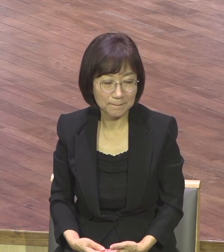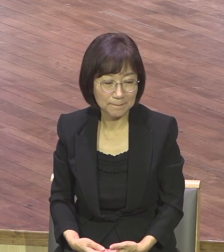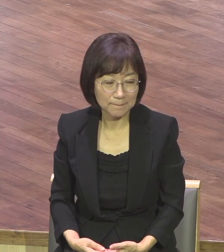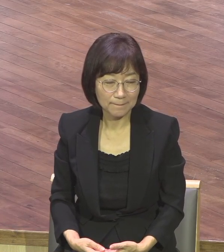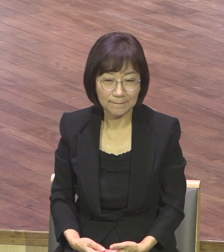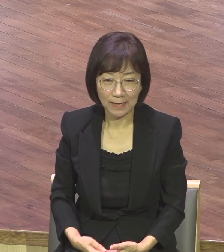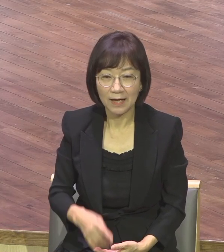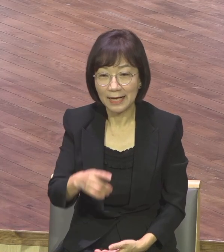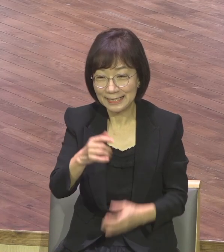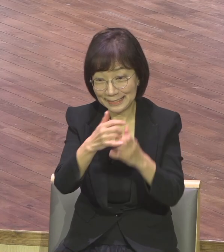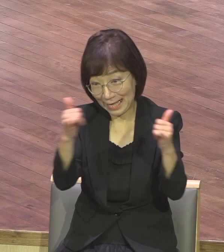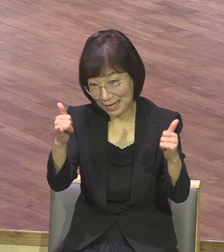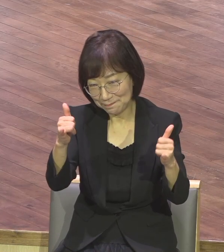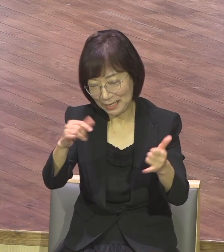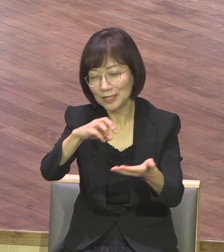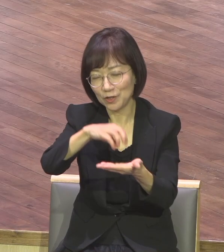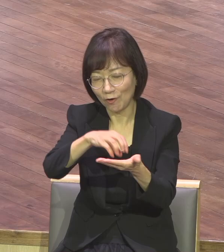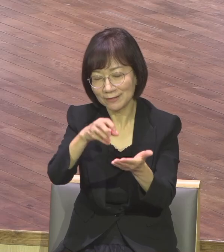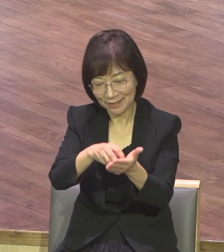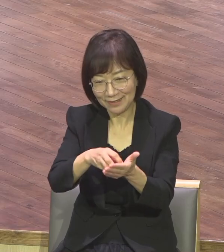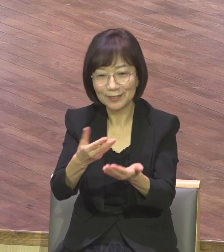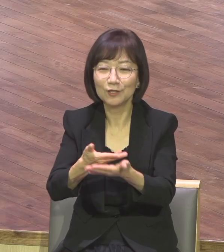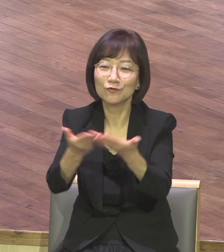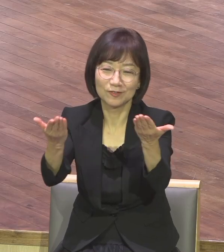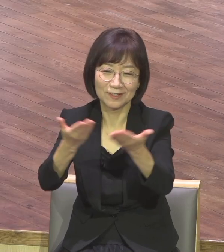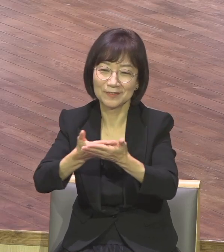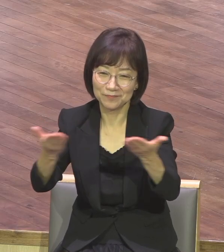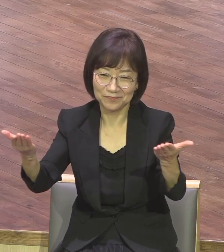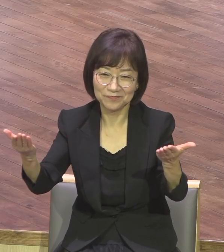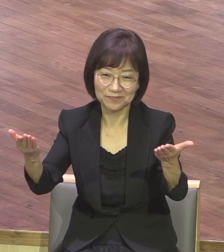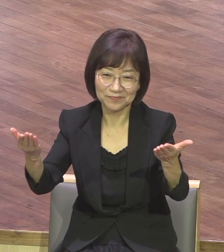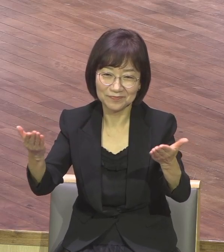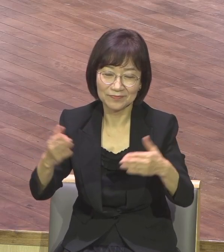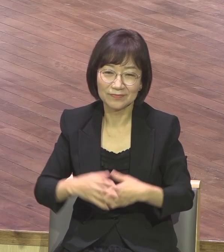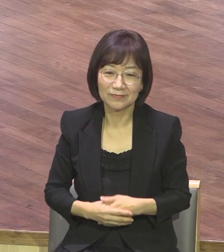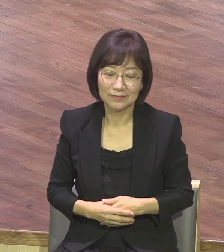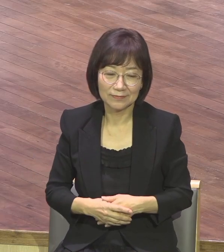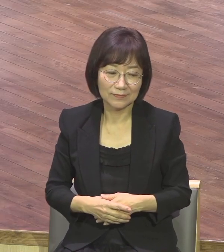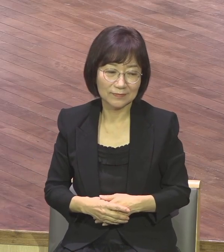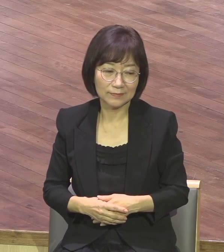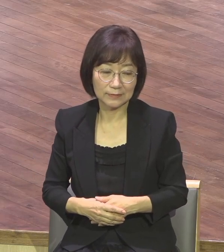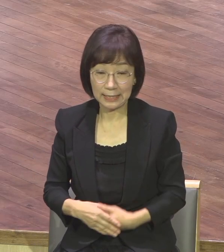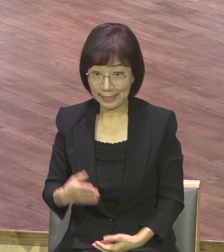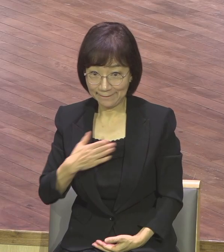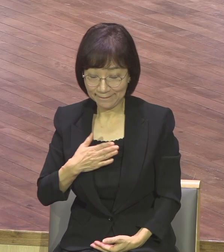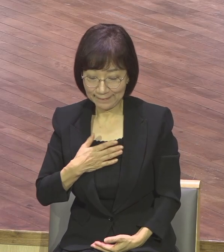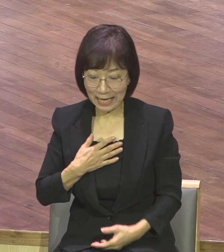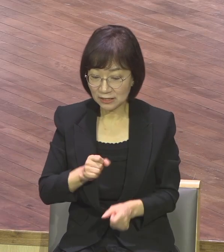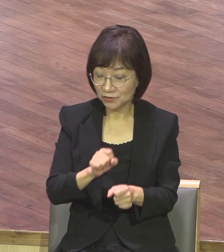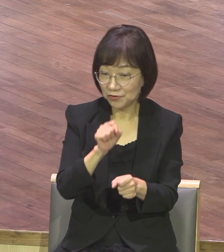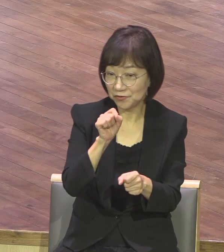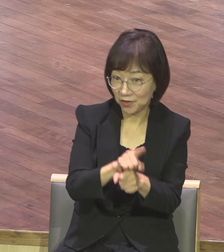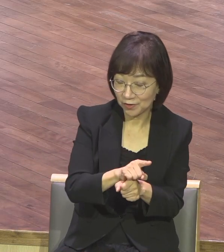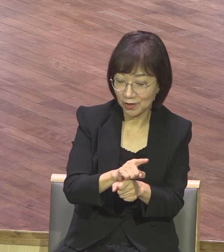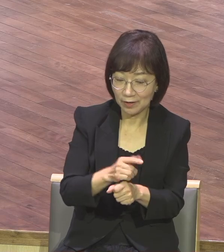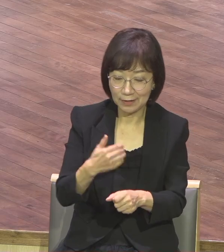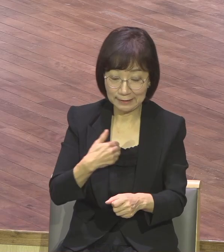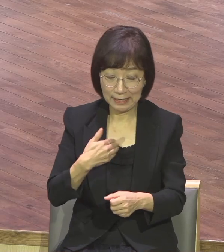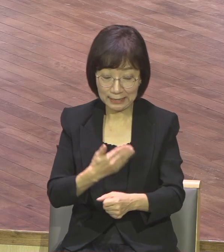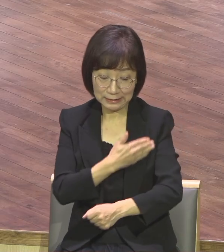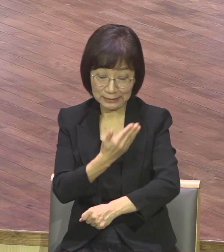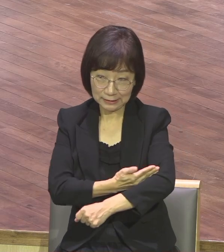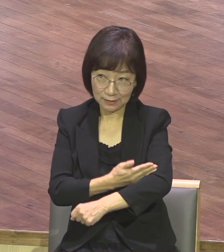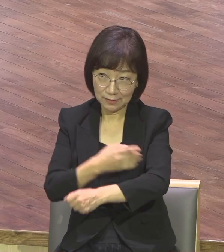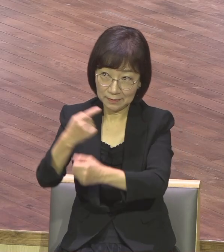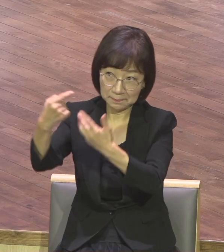적합하게. 응? 자, 이것은요, 하나님께서 우리가 가진 기질과 능력을 아시고